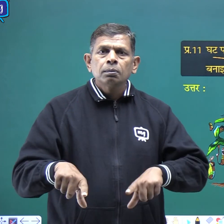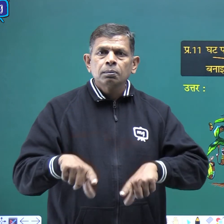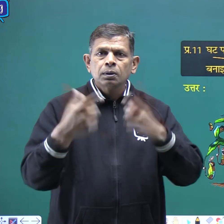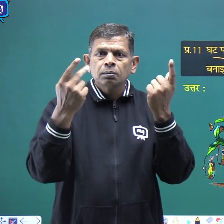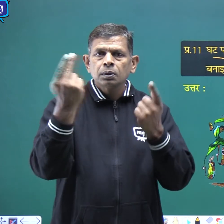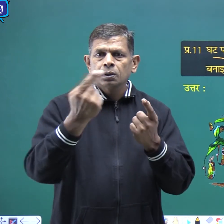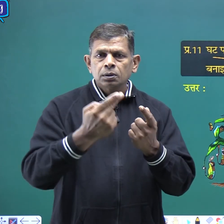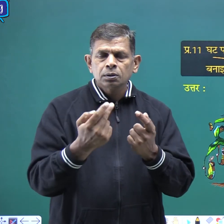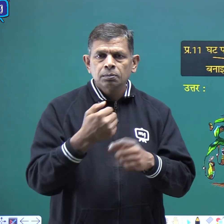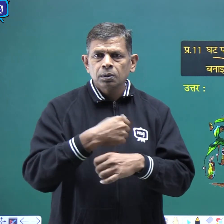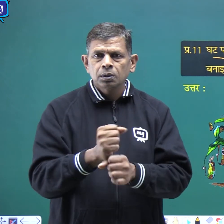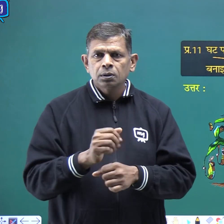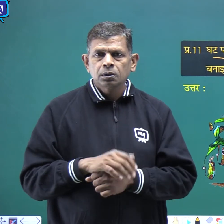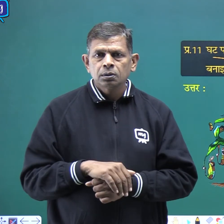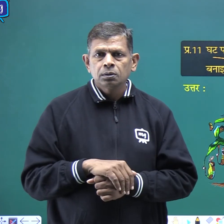चित्र बनाइए।